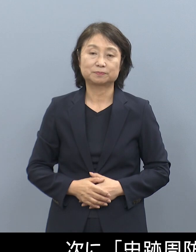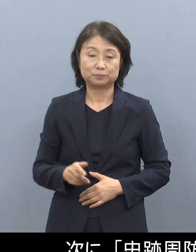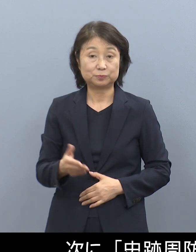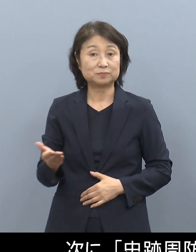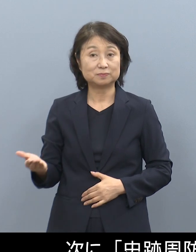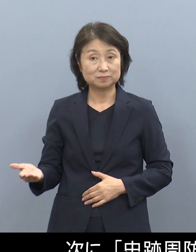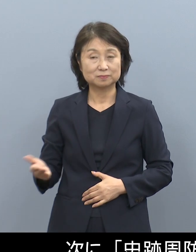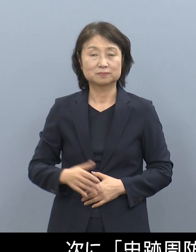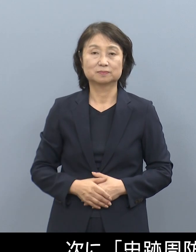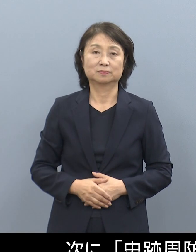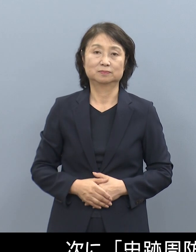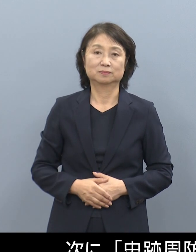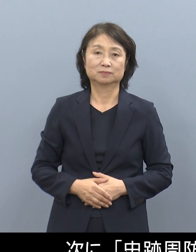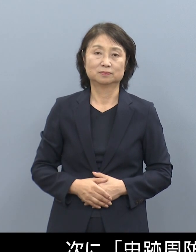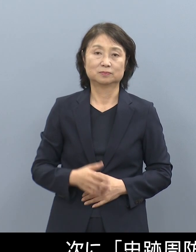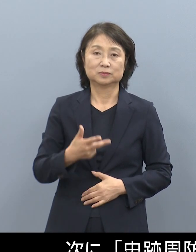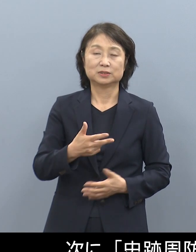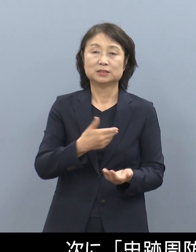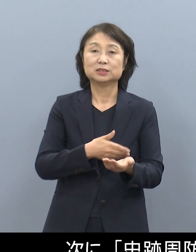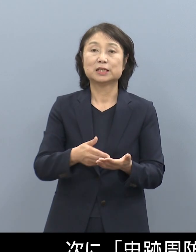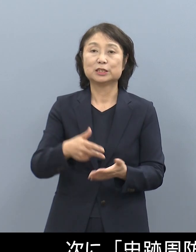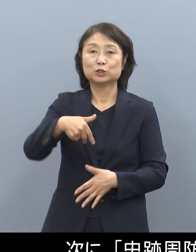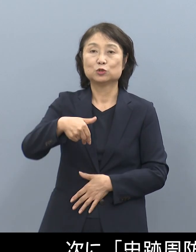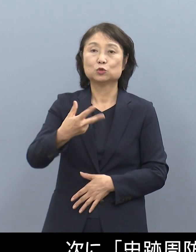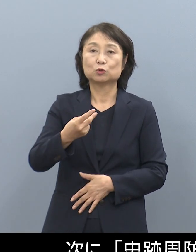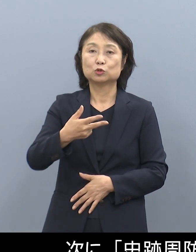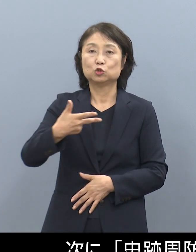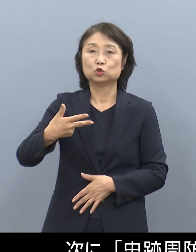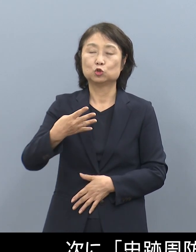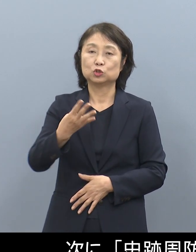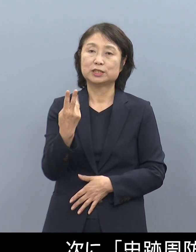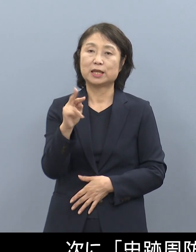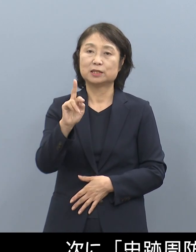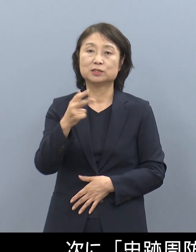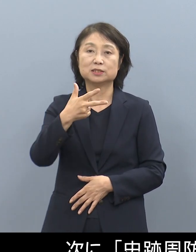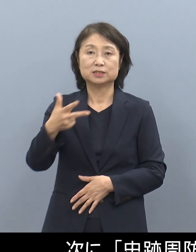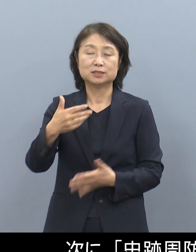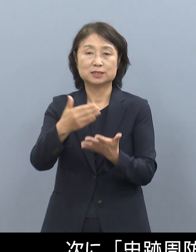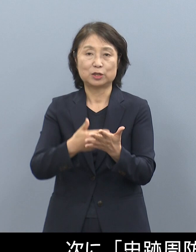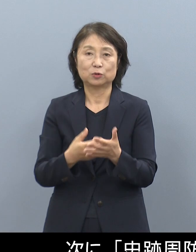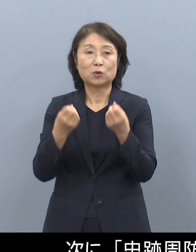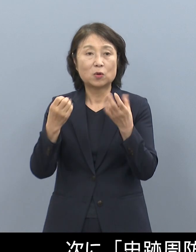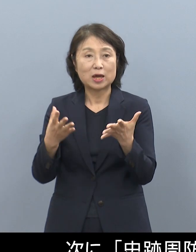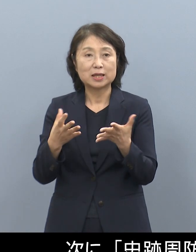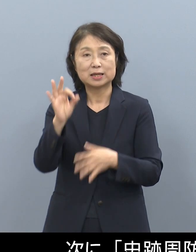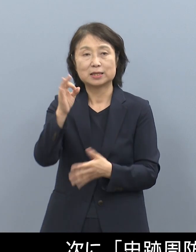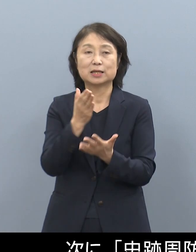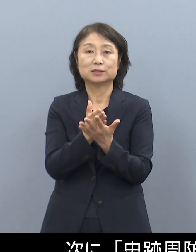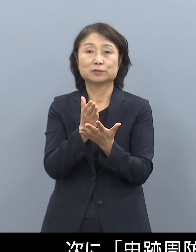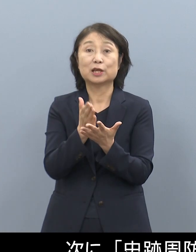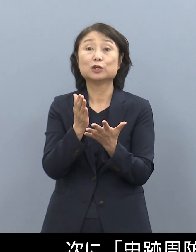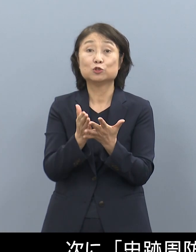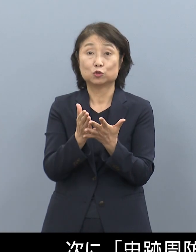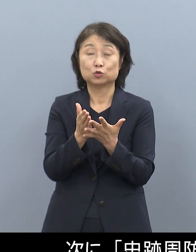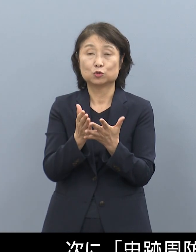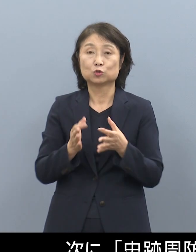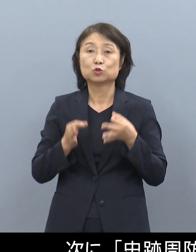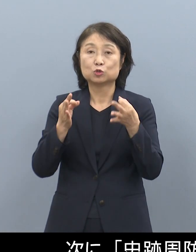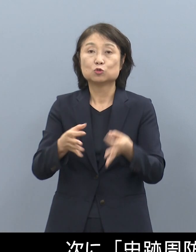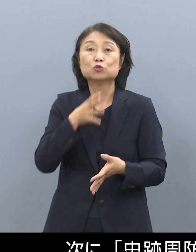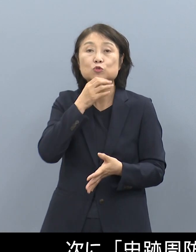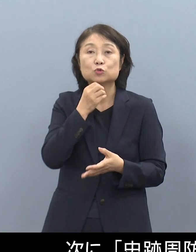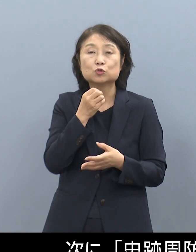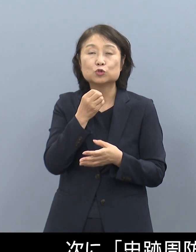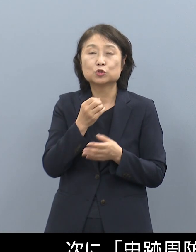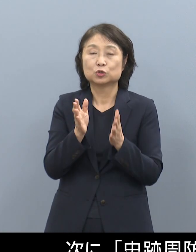次に史跡周防の受選し跡における新たな選集、不受信宝の発